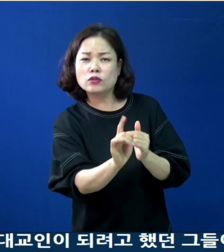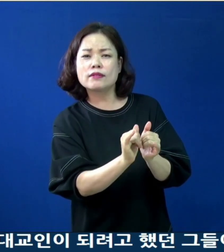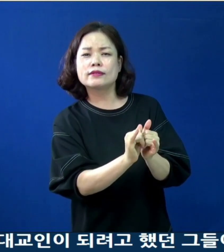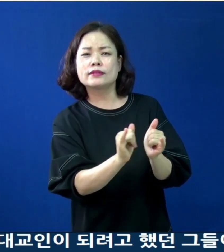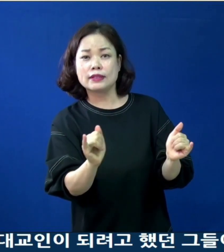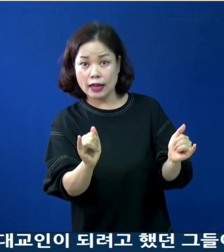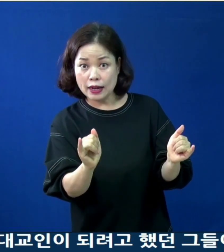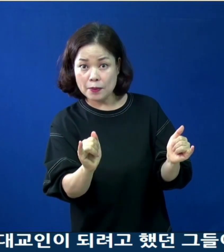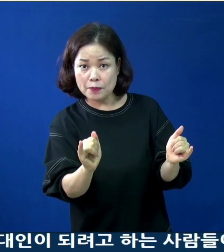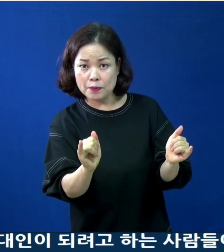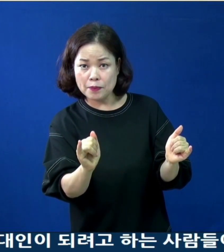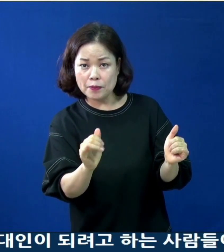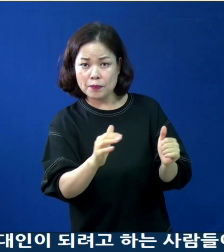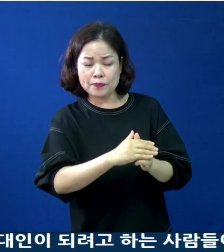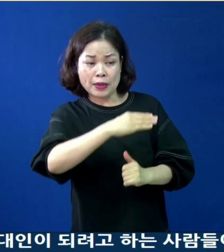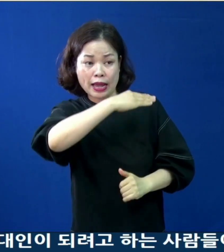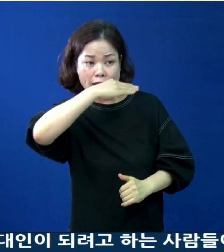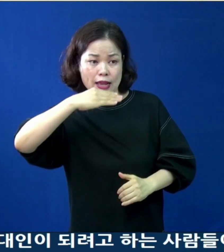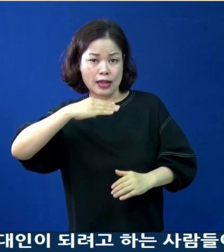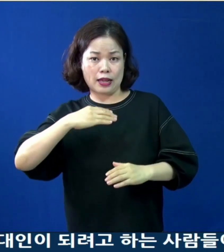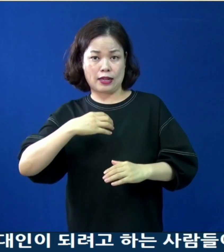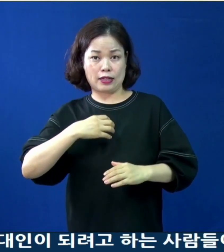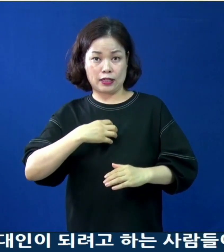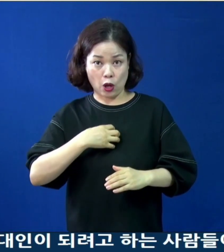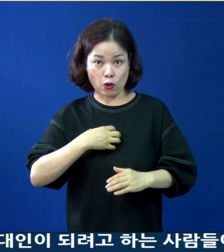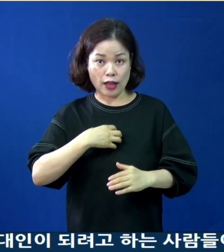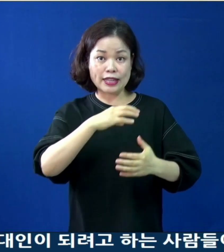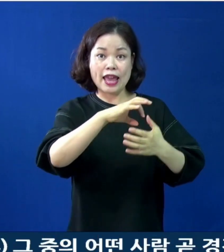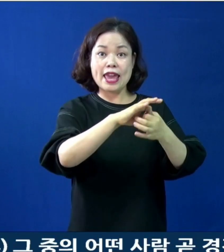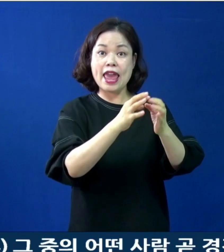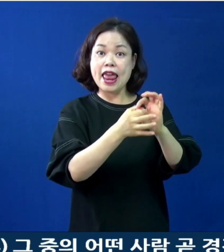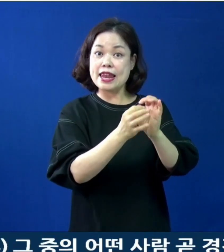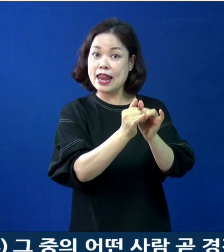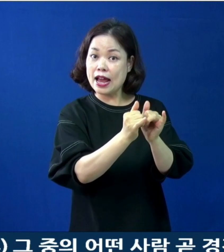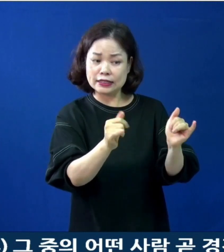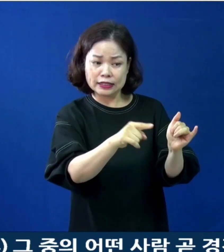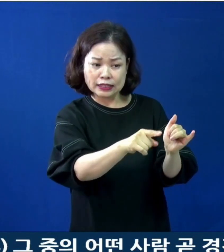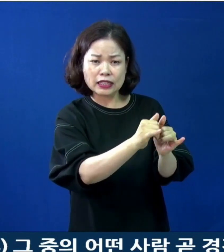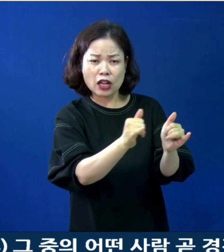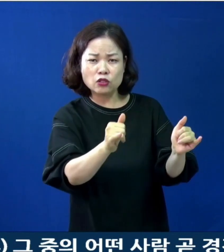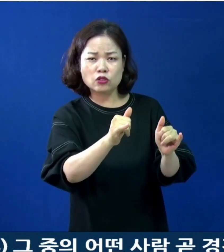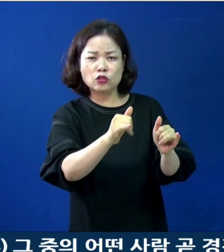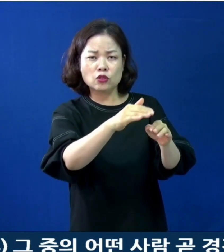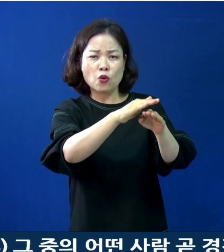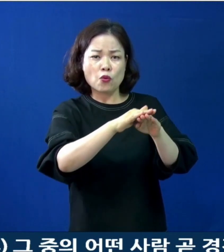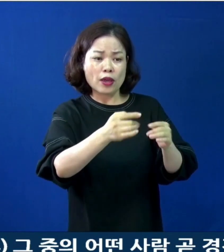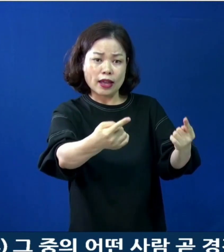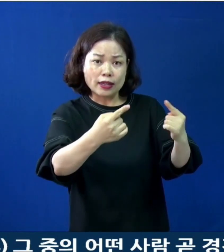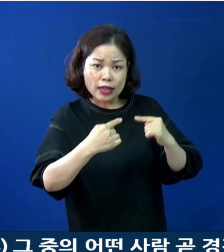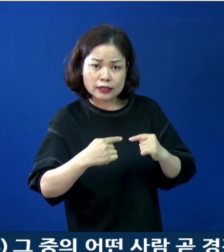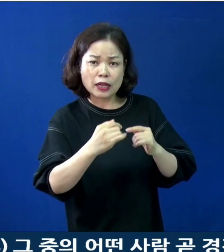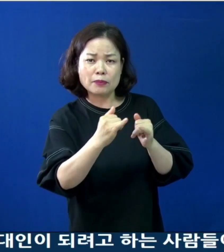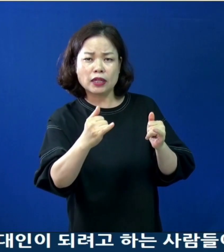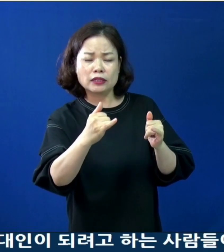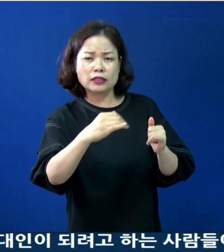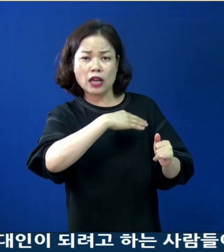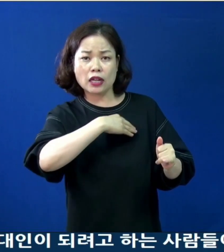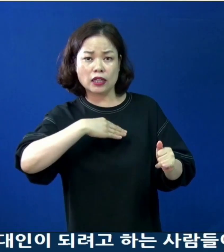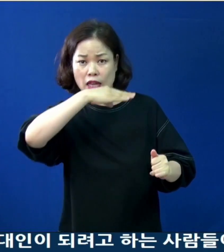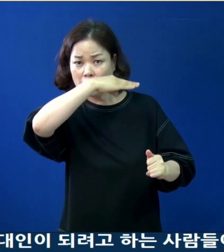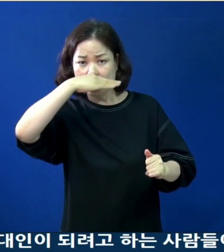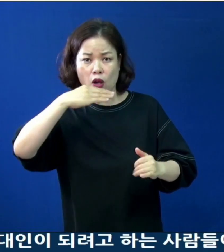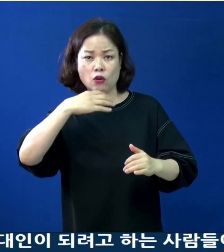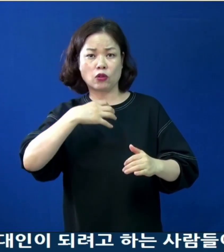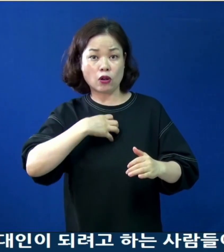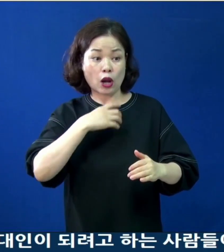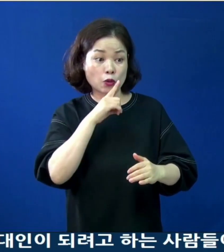사람 곧 경건한 헬라인. 그러니까 이 사람들은 회당에 참여하지만 그래서 경건하다고